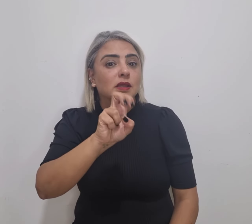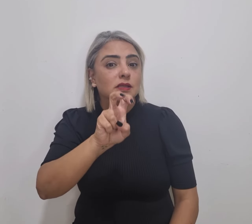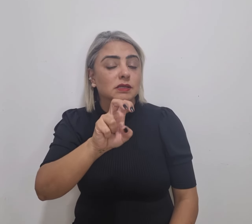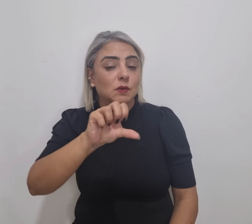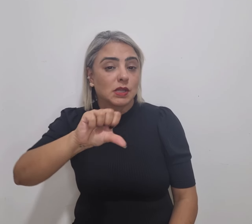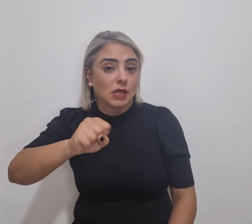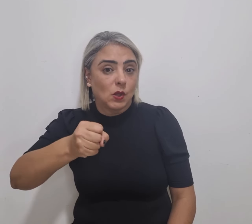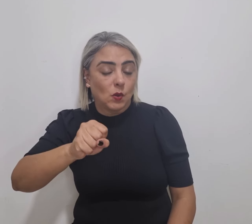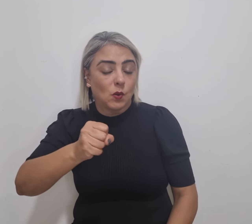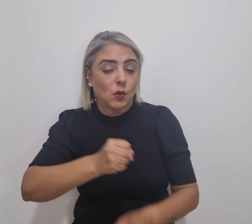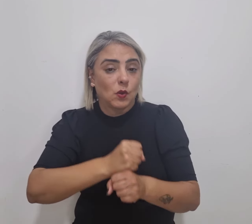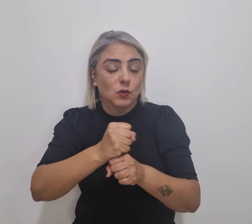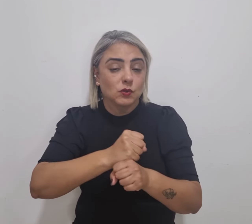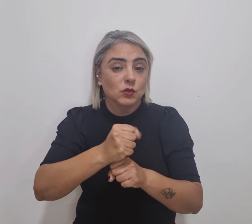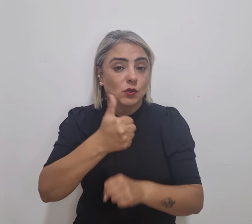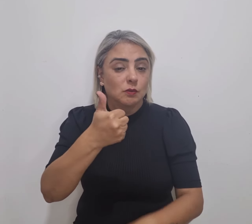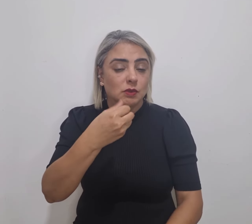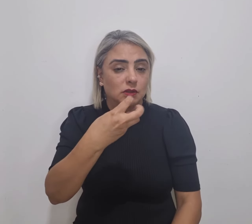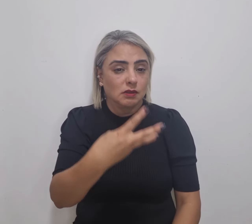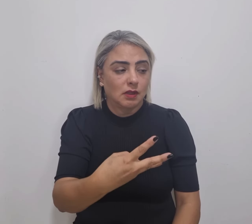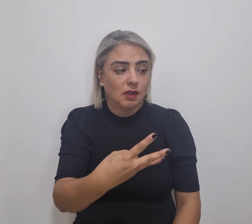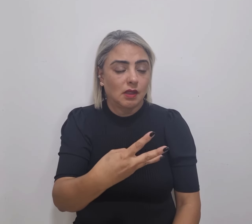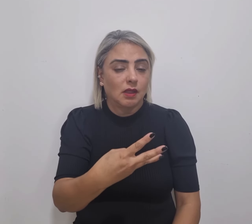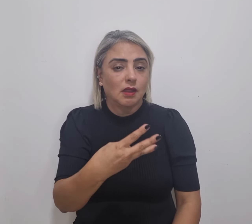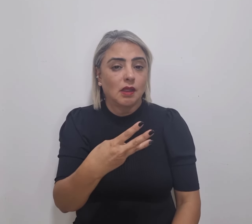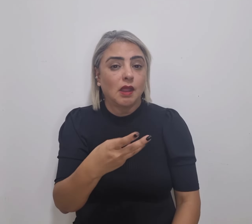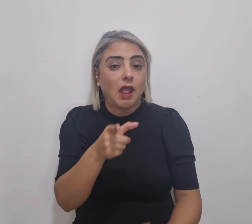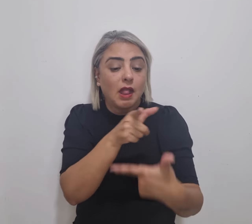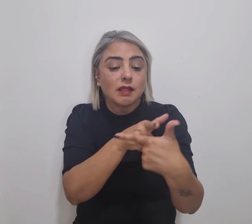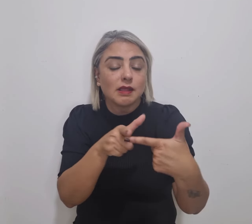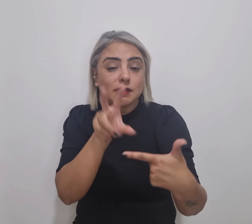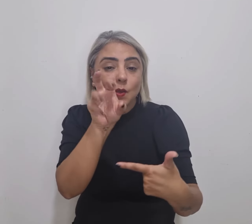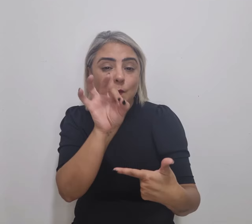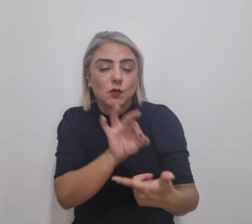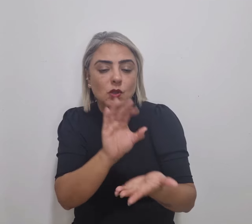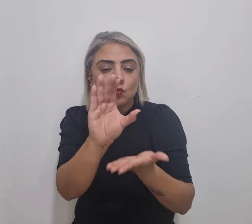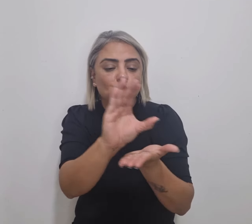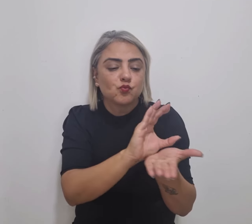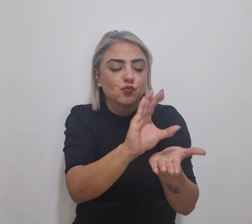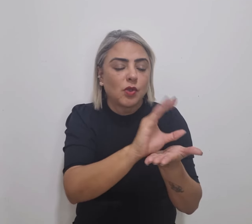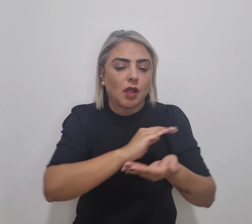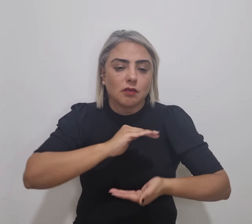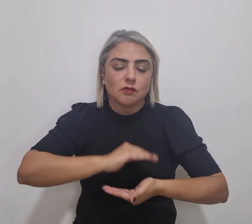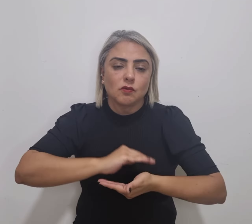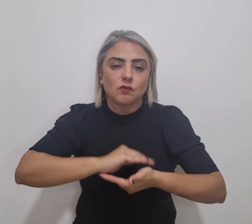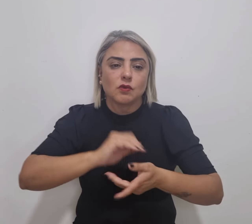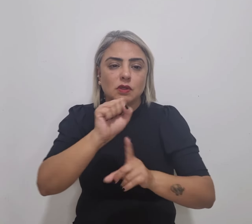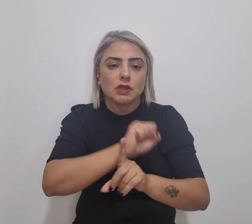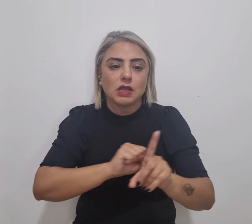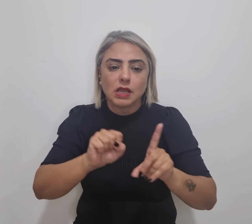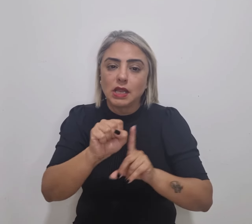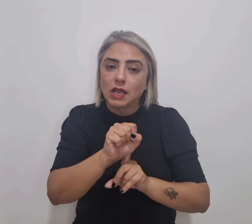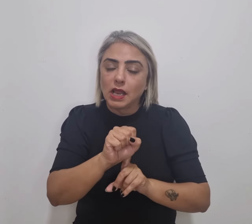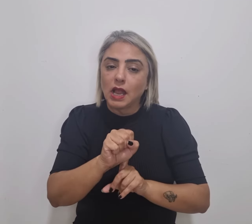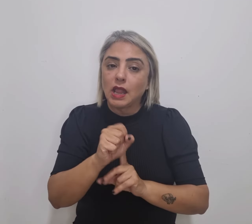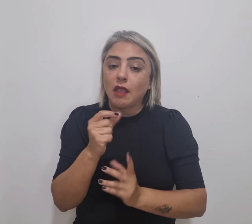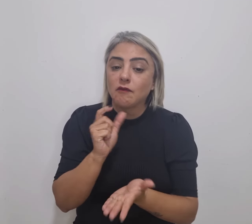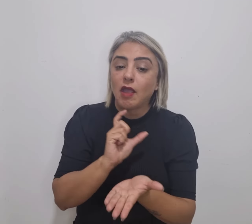12.858 de 2013, metade dos recursos do Fundo Social devem financiar a